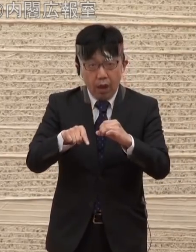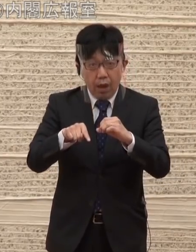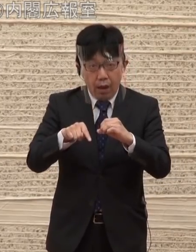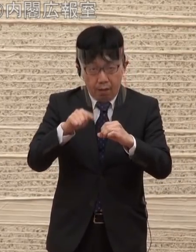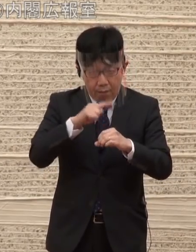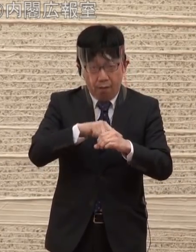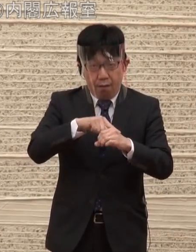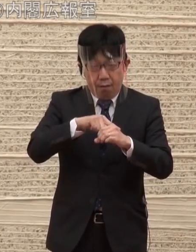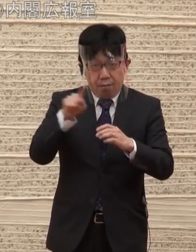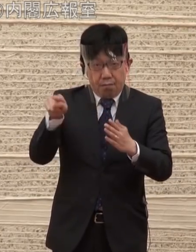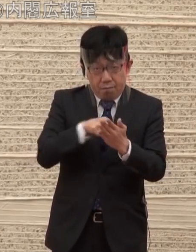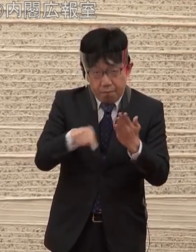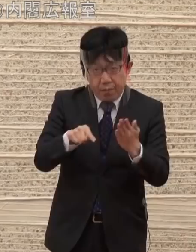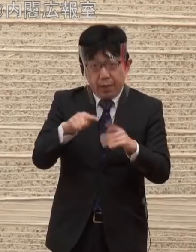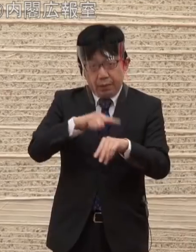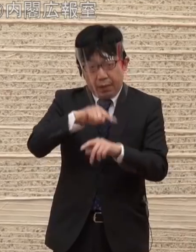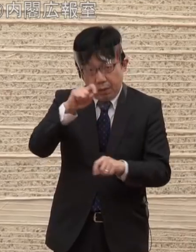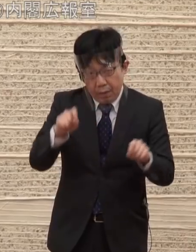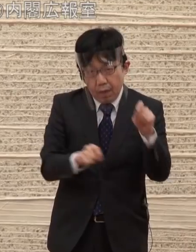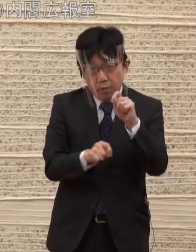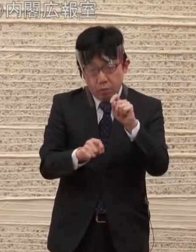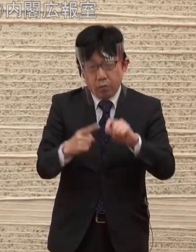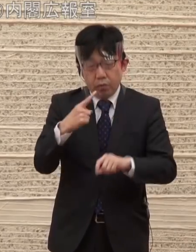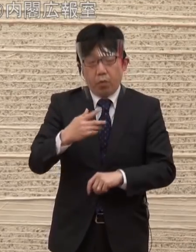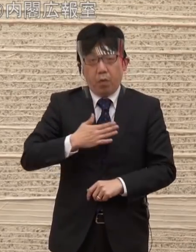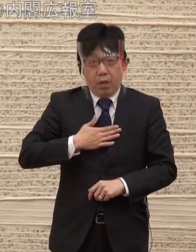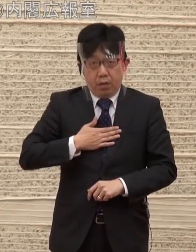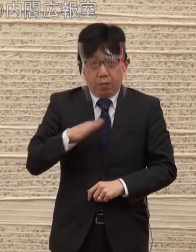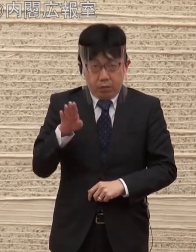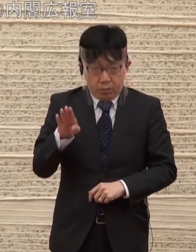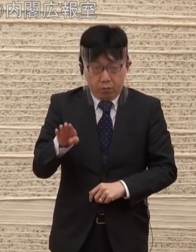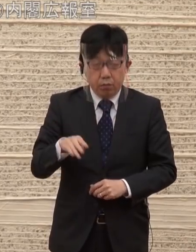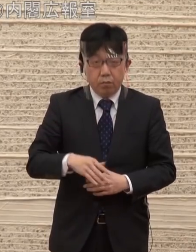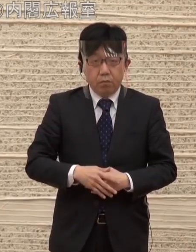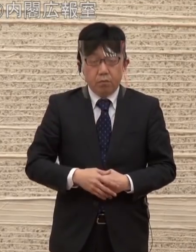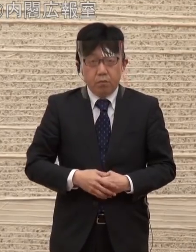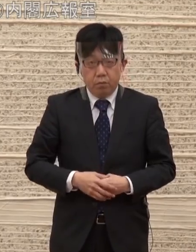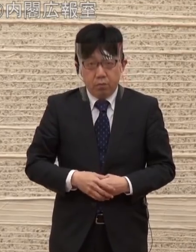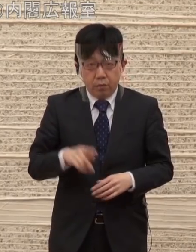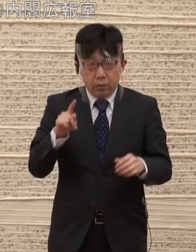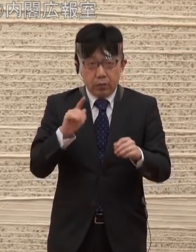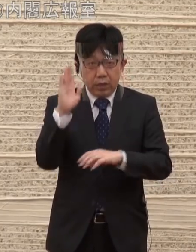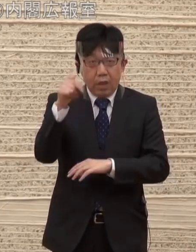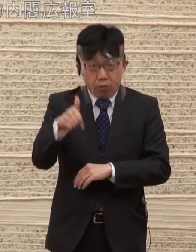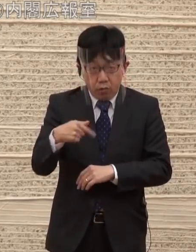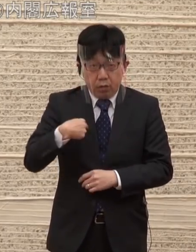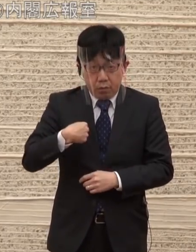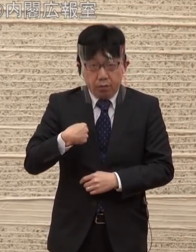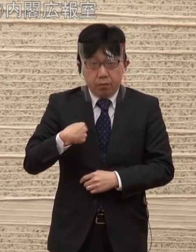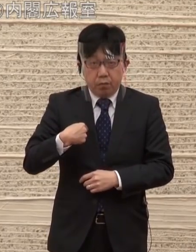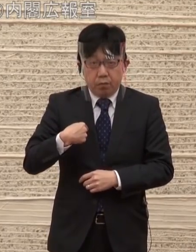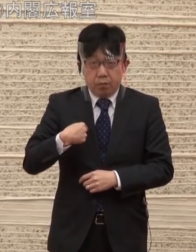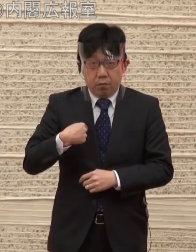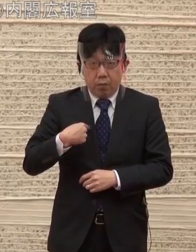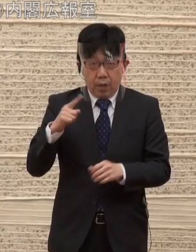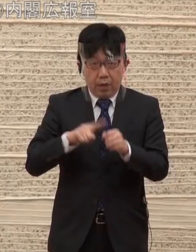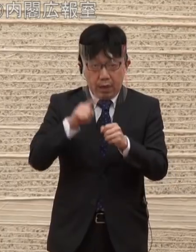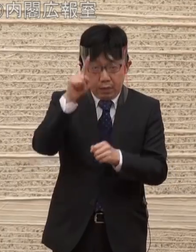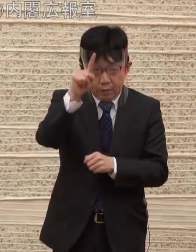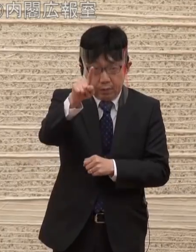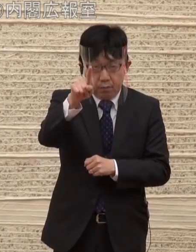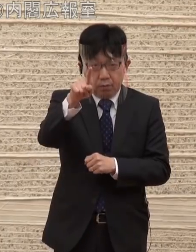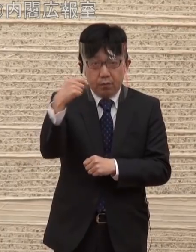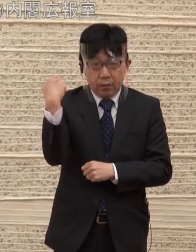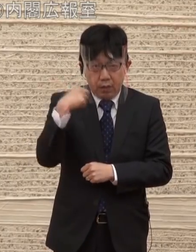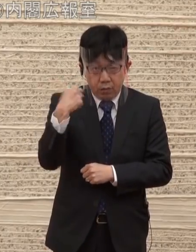確保したければならないと思っています政府としては来年夏に人類が新型コロナ